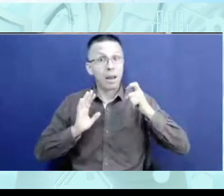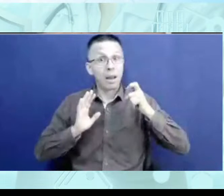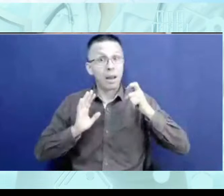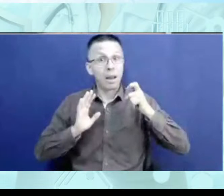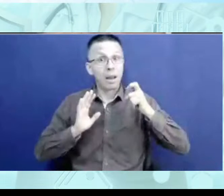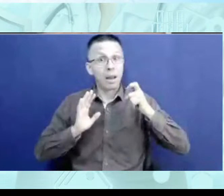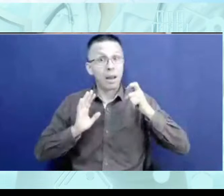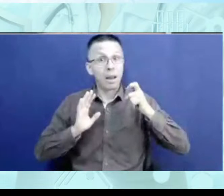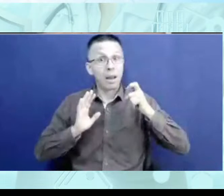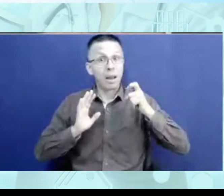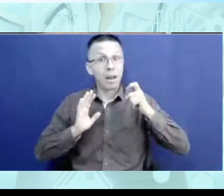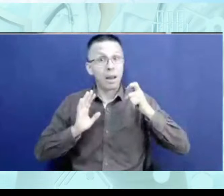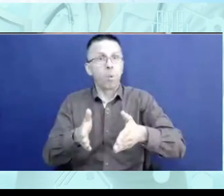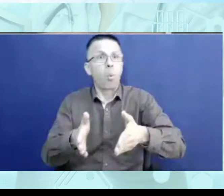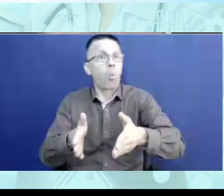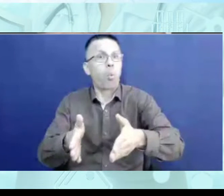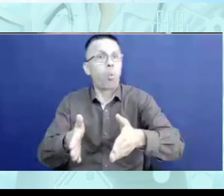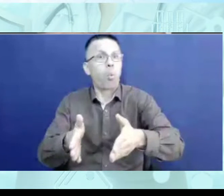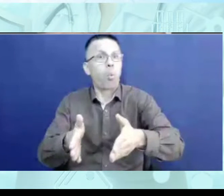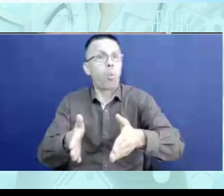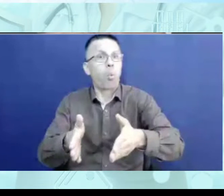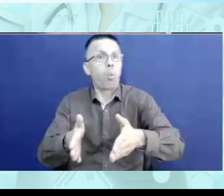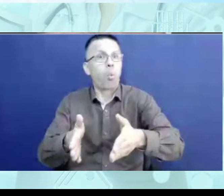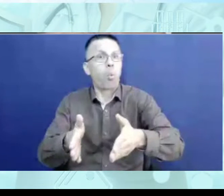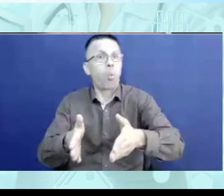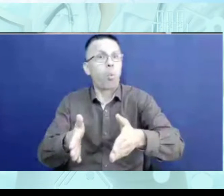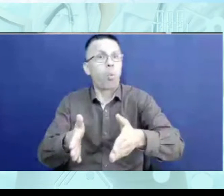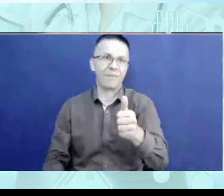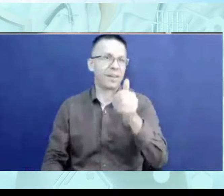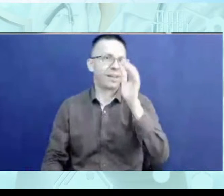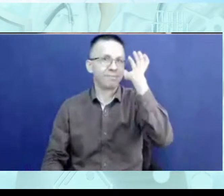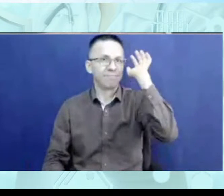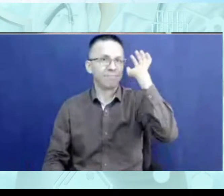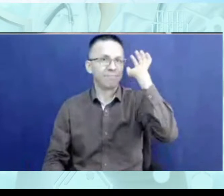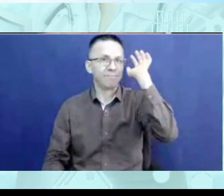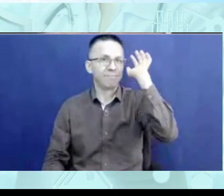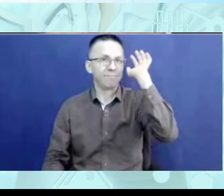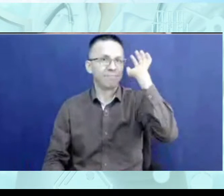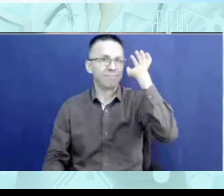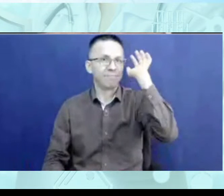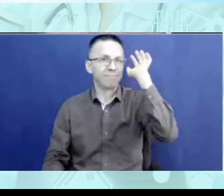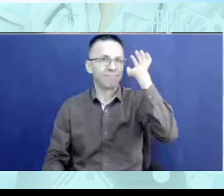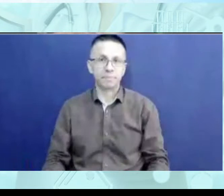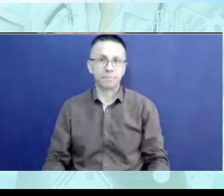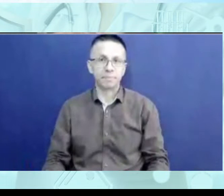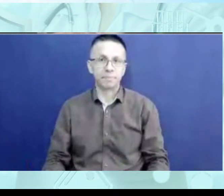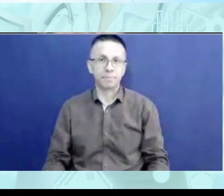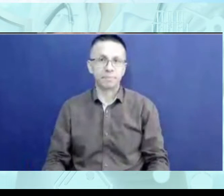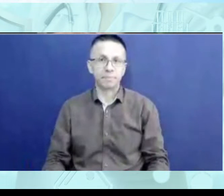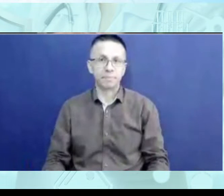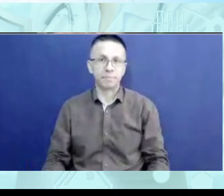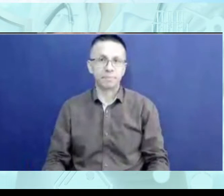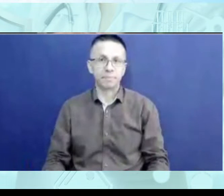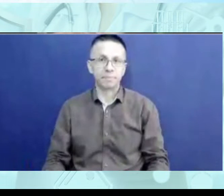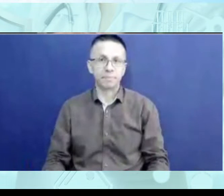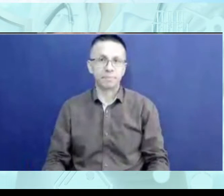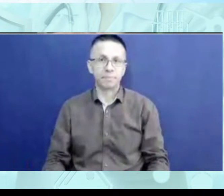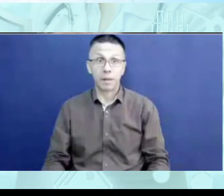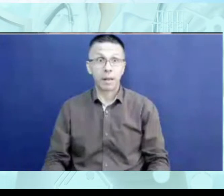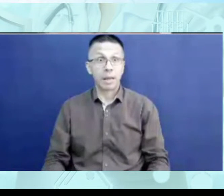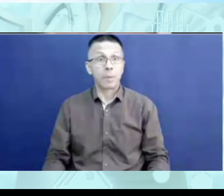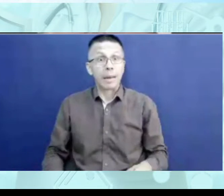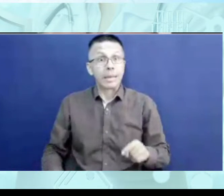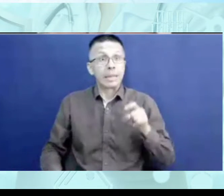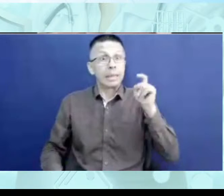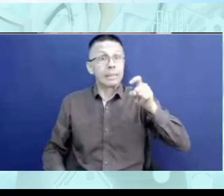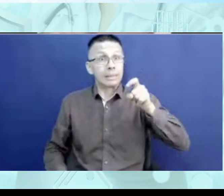entonces poco a poco lo vamos logrando hasta que se logre estabilizar en nuestro país. Pero la verdad que el primer paso era empezar